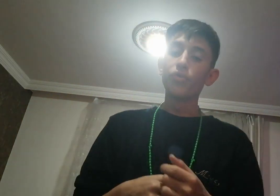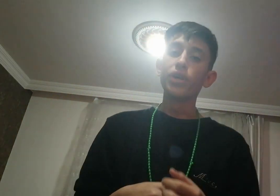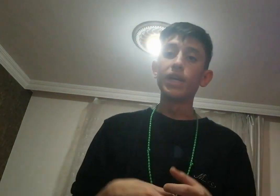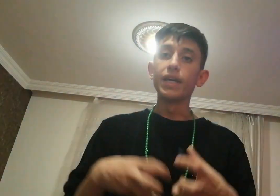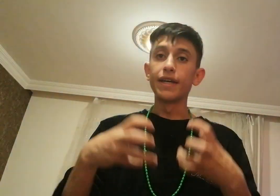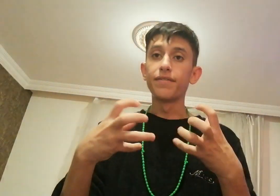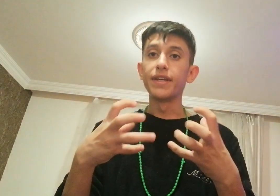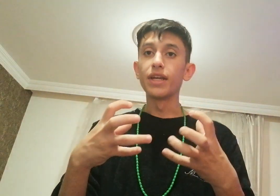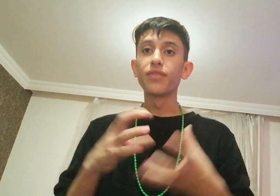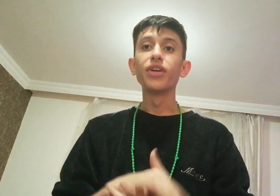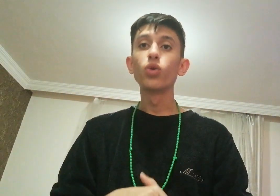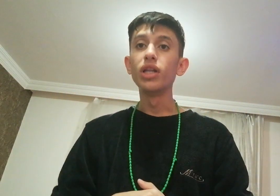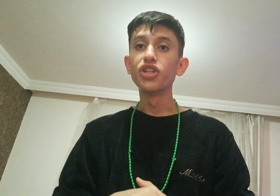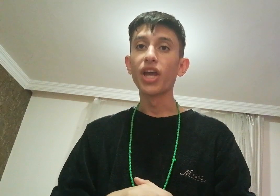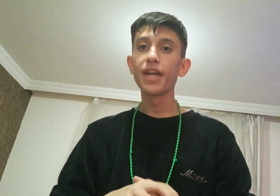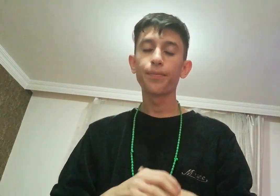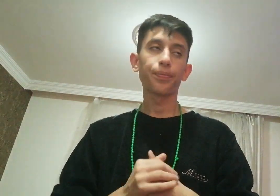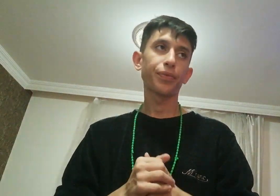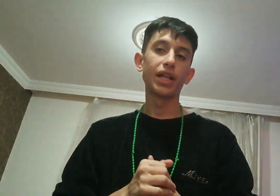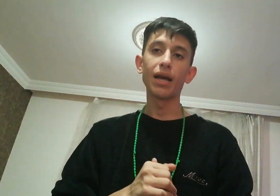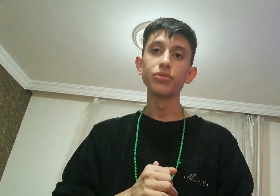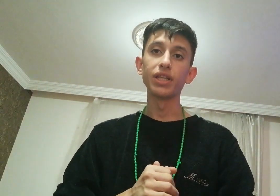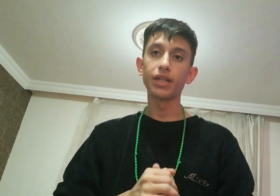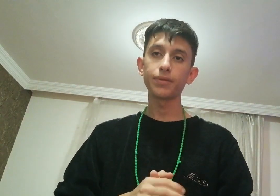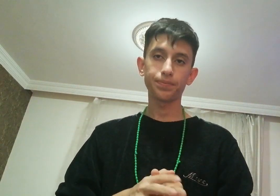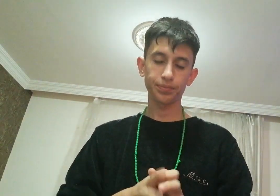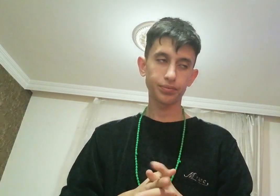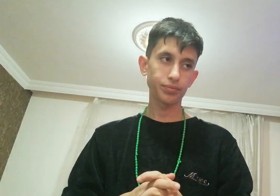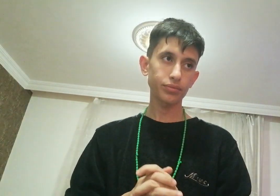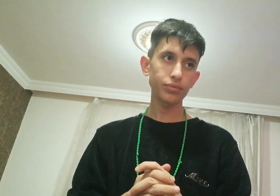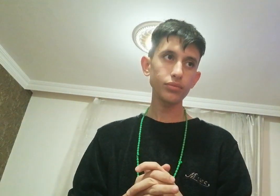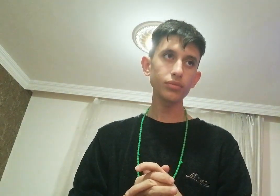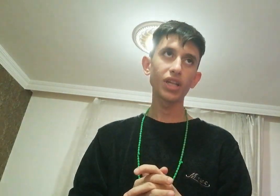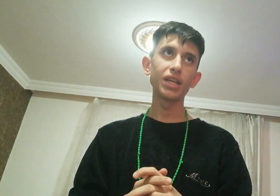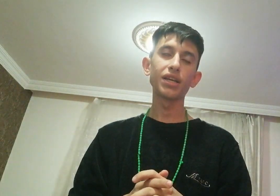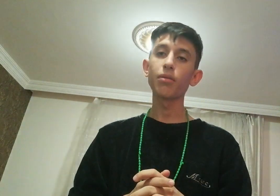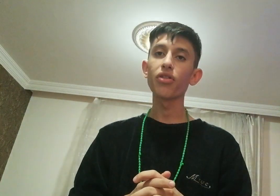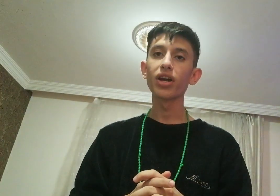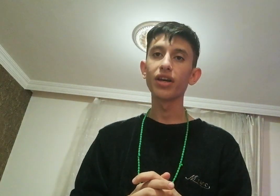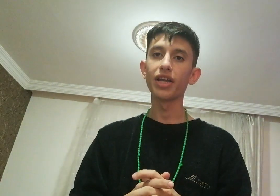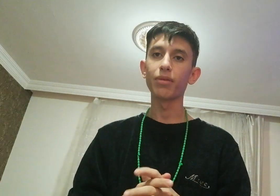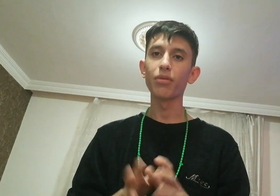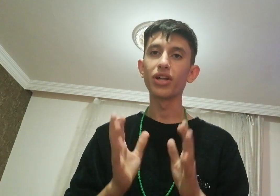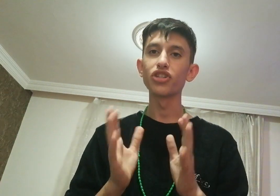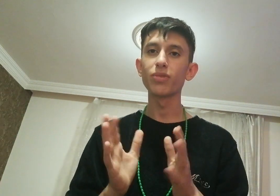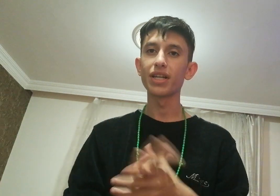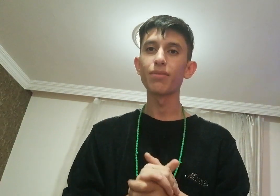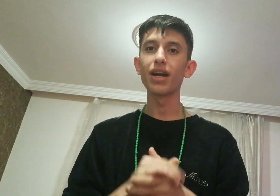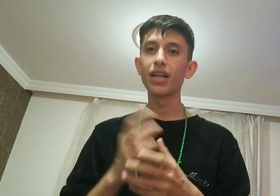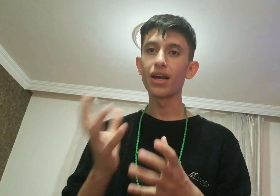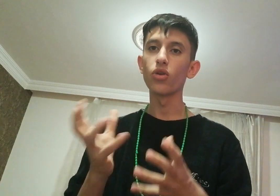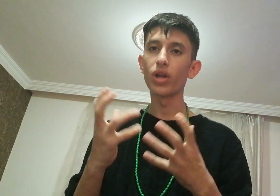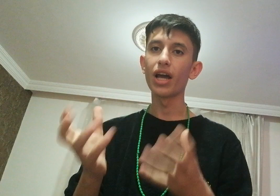في في في كل شيء، الحمد لله. رمضان كريم، رمضان يجمعنا مع الأهل